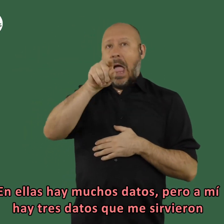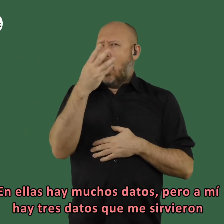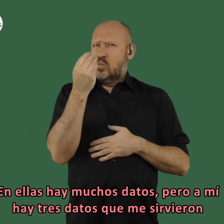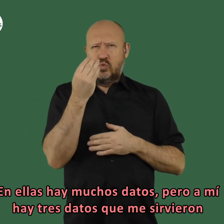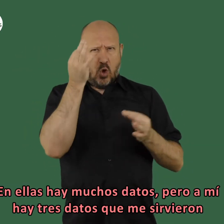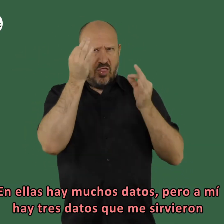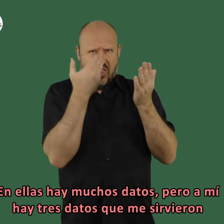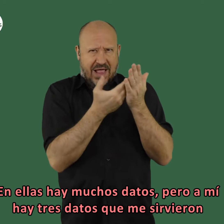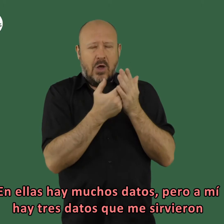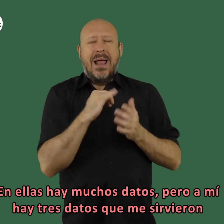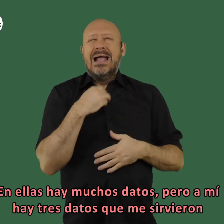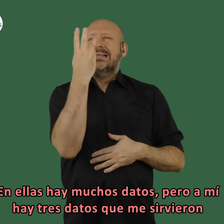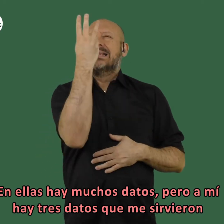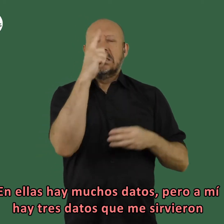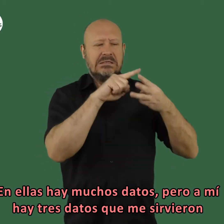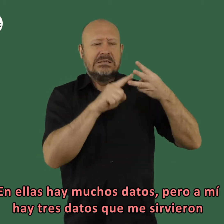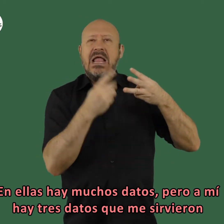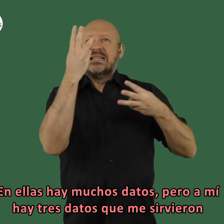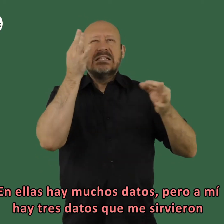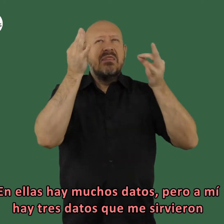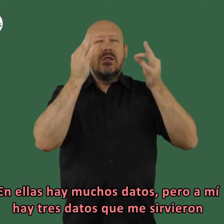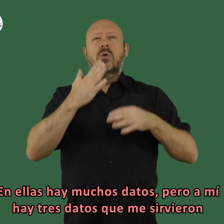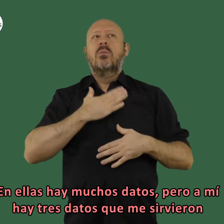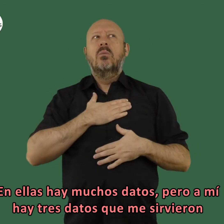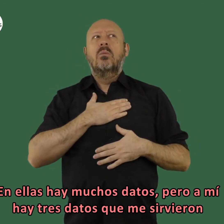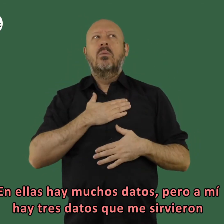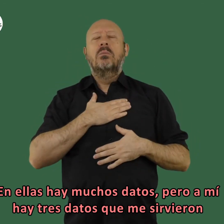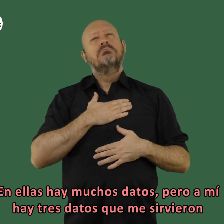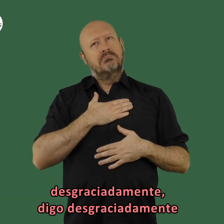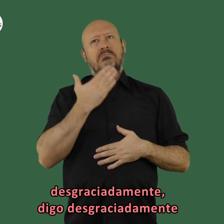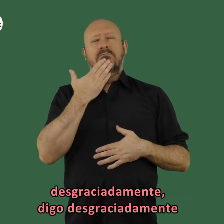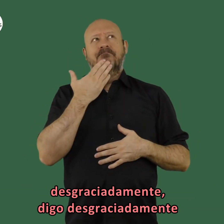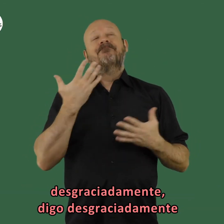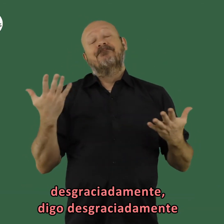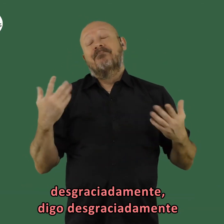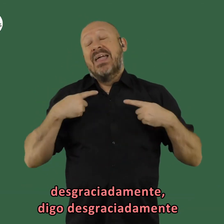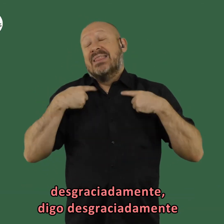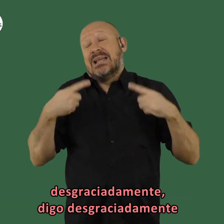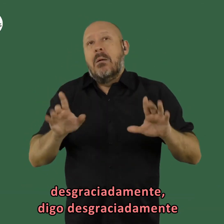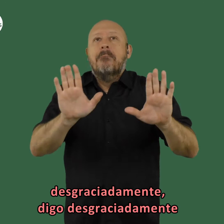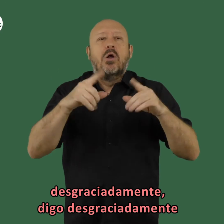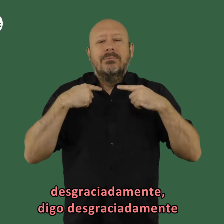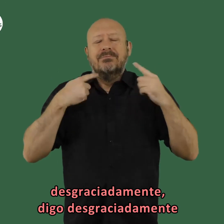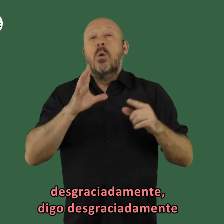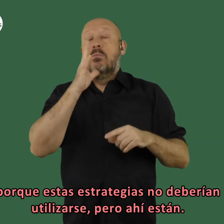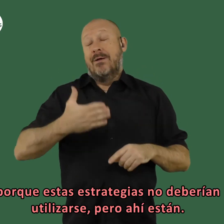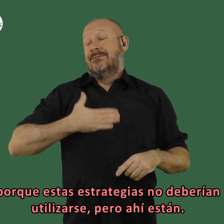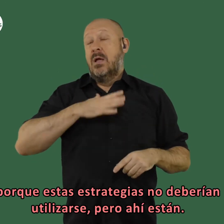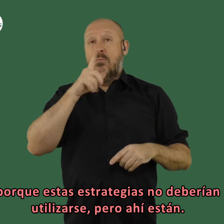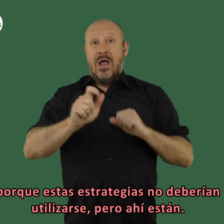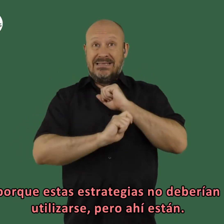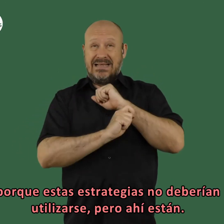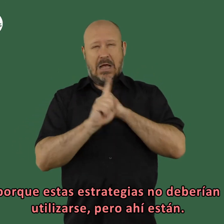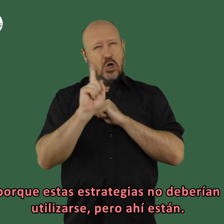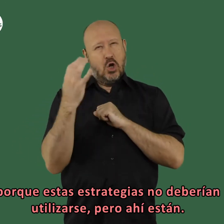hay muchos datos pero a mí hay tres datos que me sirvieron desgraciadamente digo desgraciadamente porque